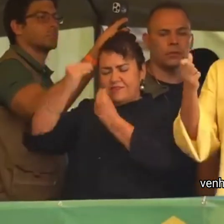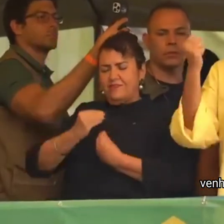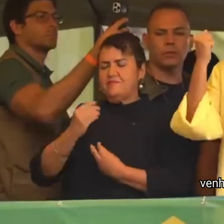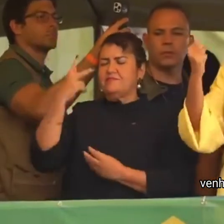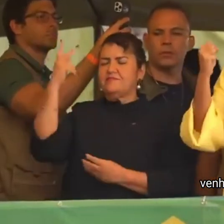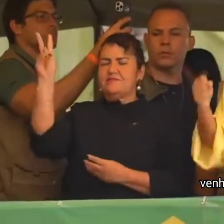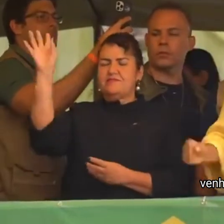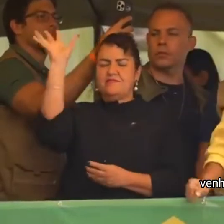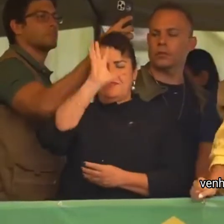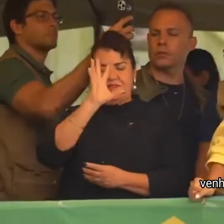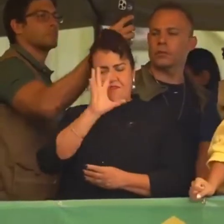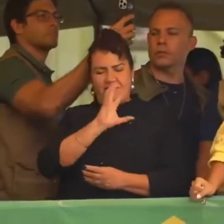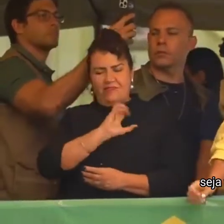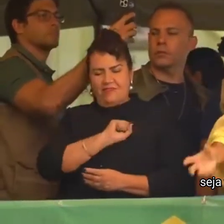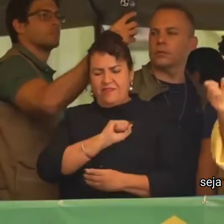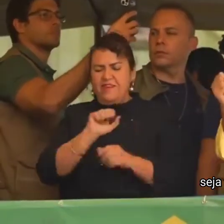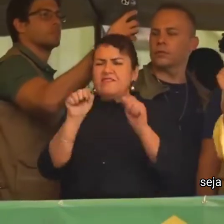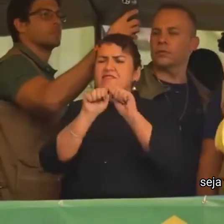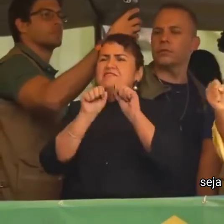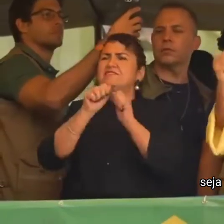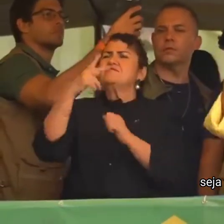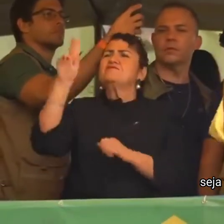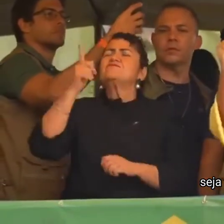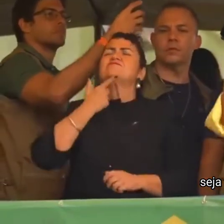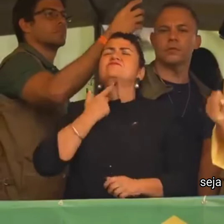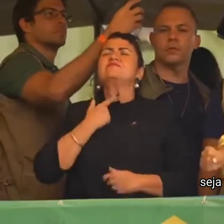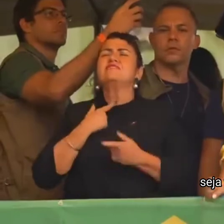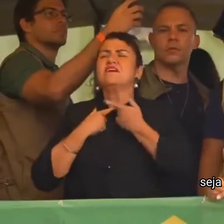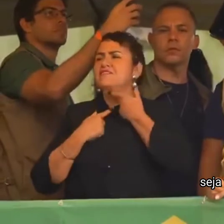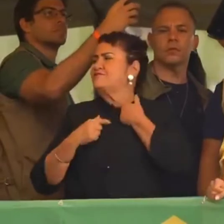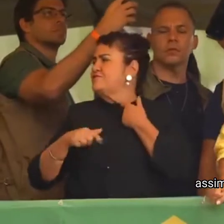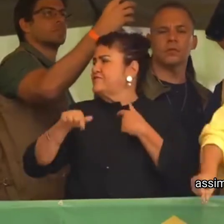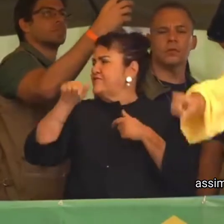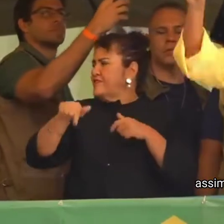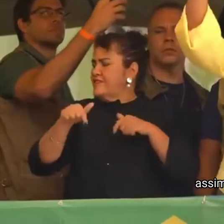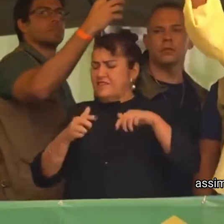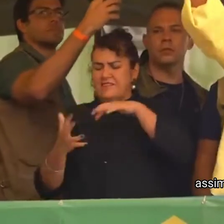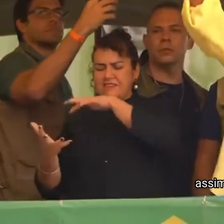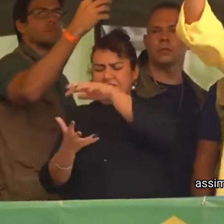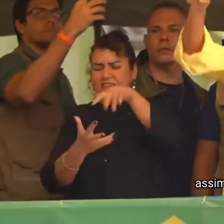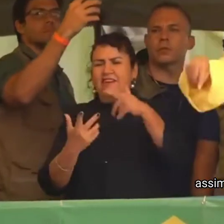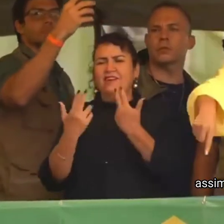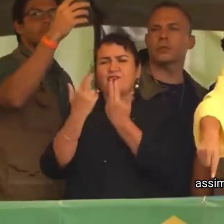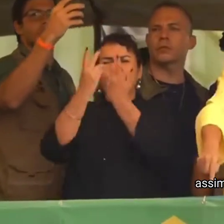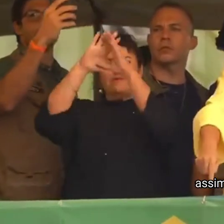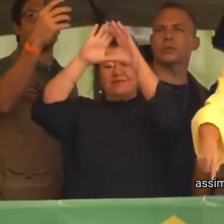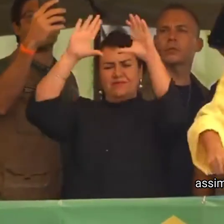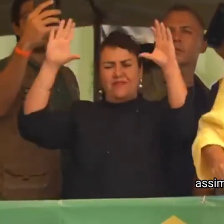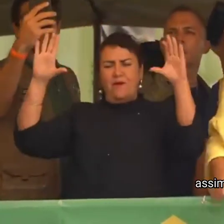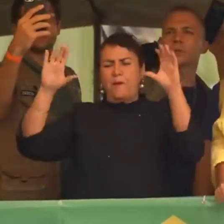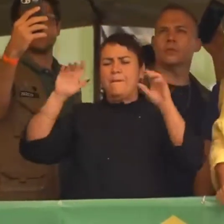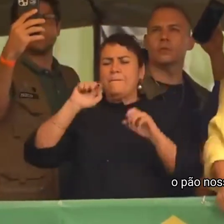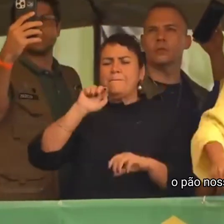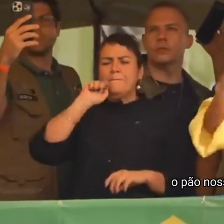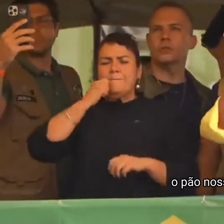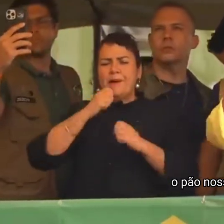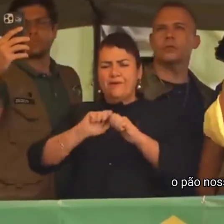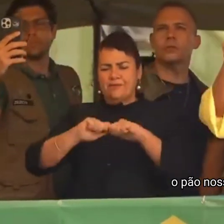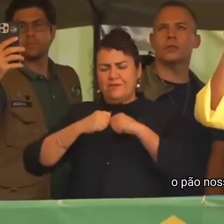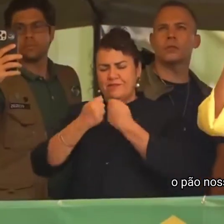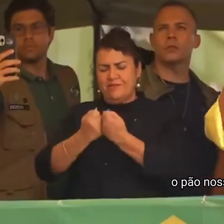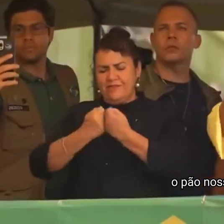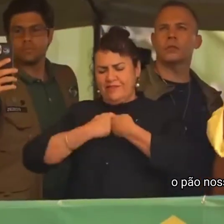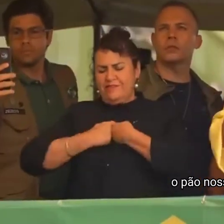venha a nós o vosso reino, seja feita a vossa vontade, assim na terra como no céu. O